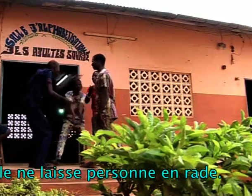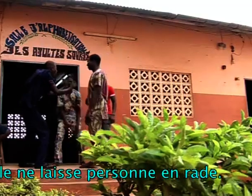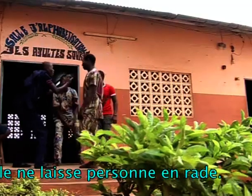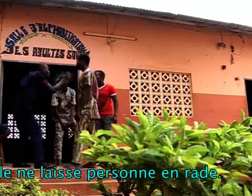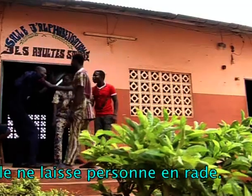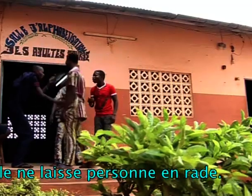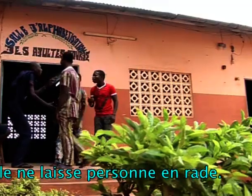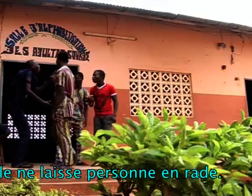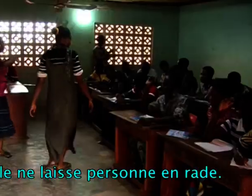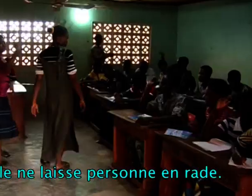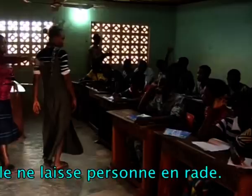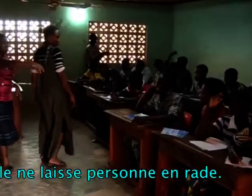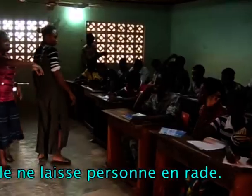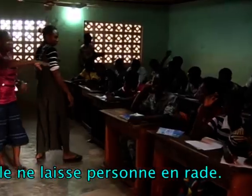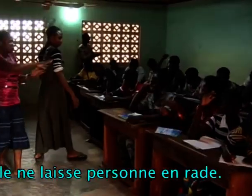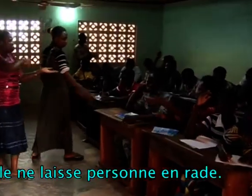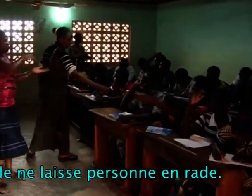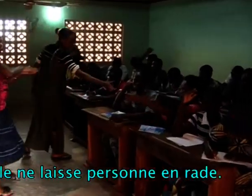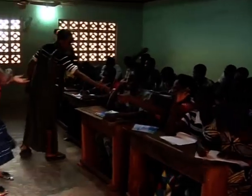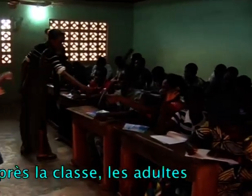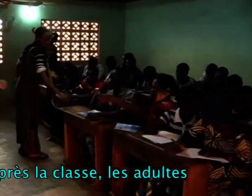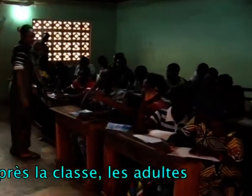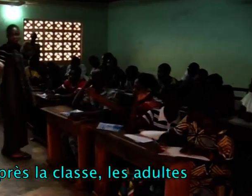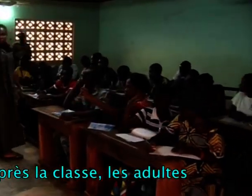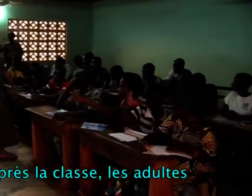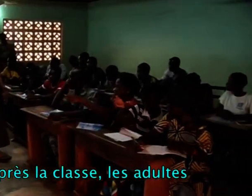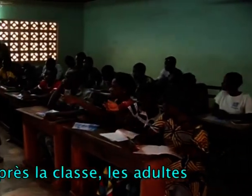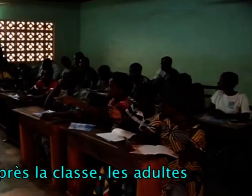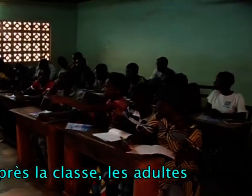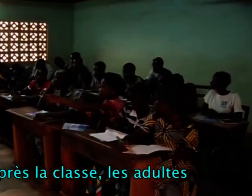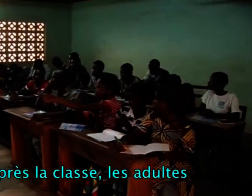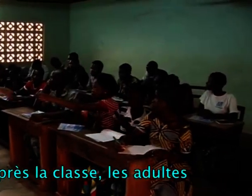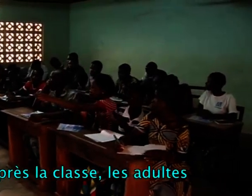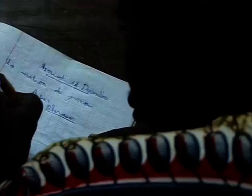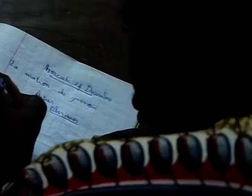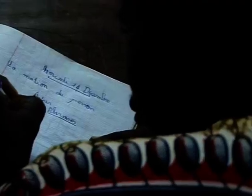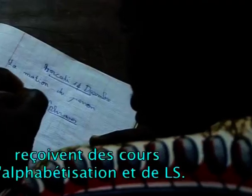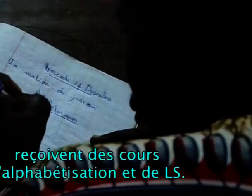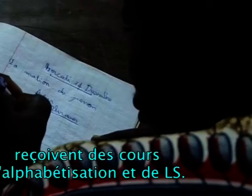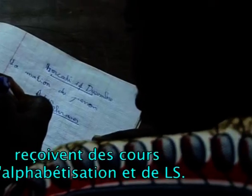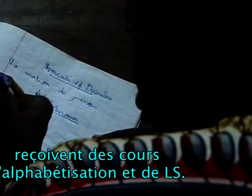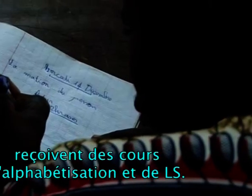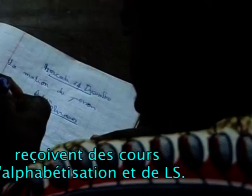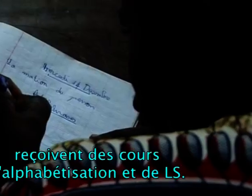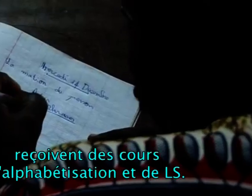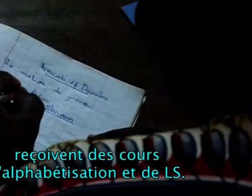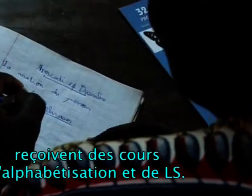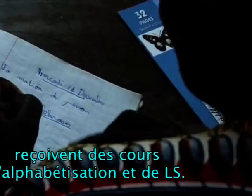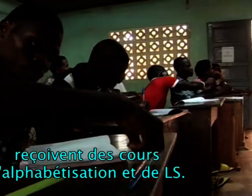Et l'école ne laisse personne sur le bord du chemin. Après la classe, des professeurs donnent encore des cours d'alphabétisation et de langue